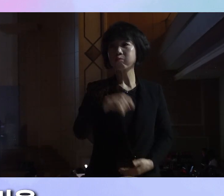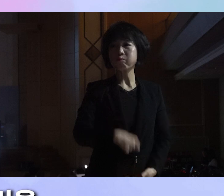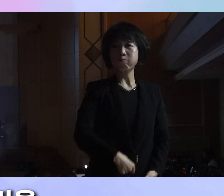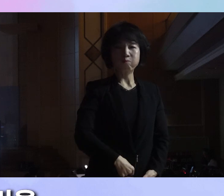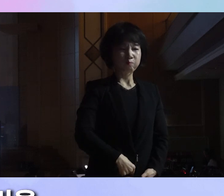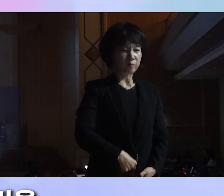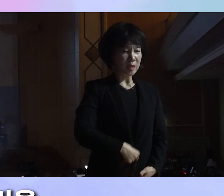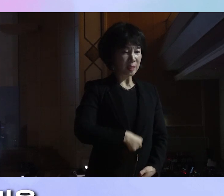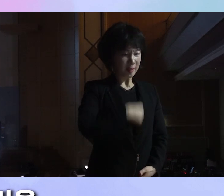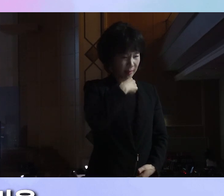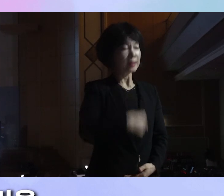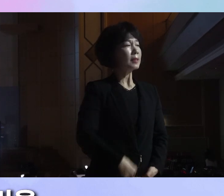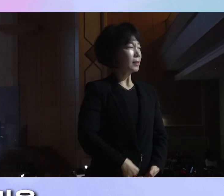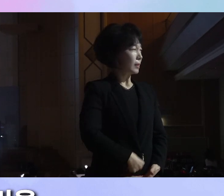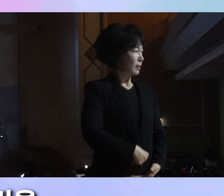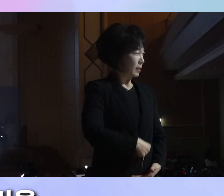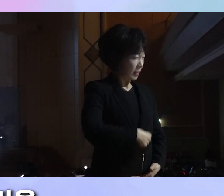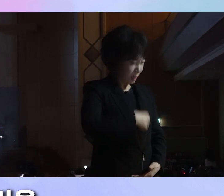저들이